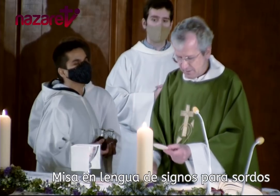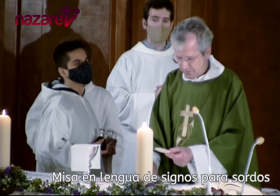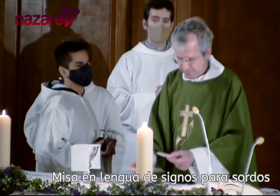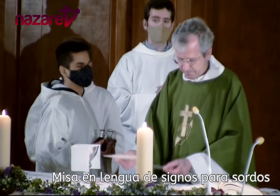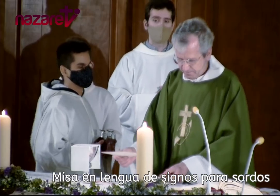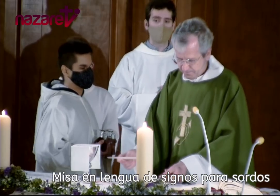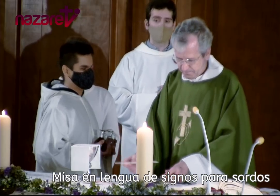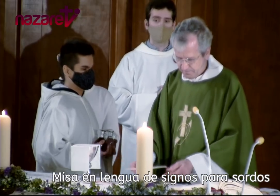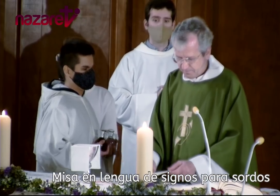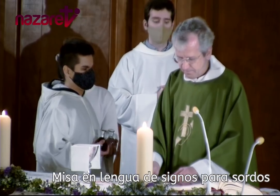Señor.